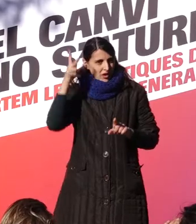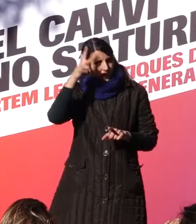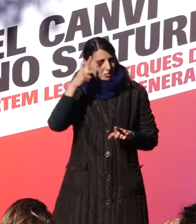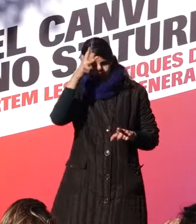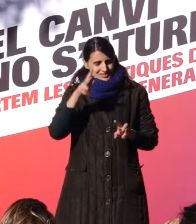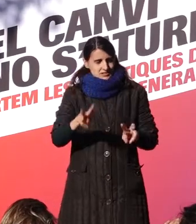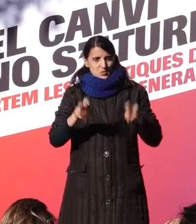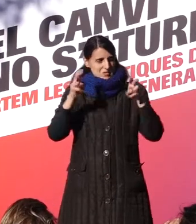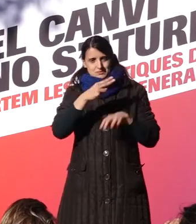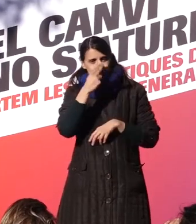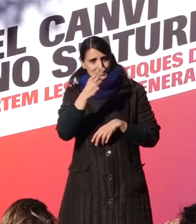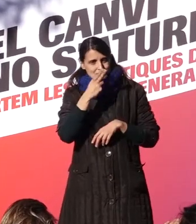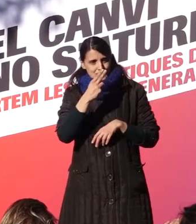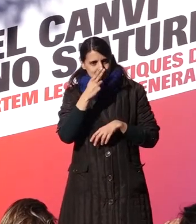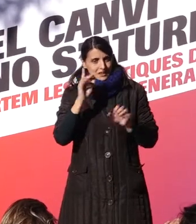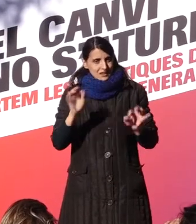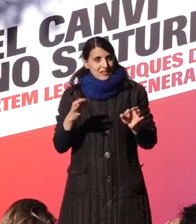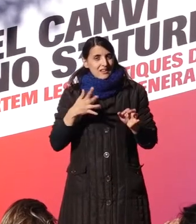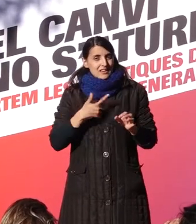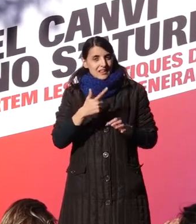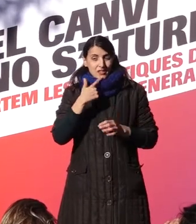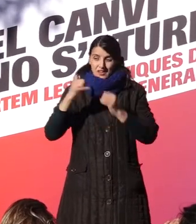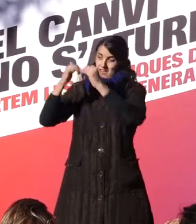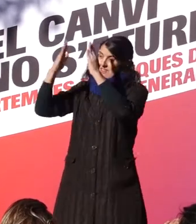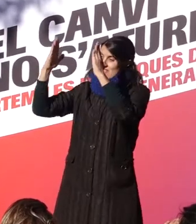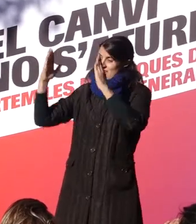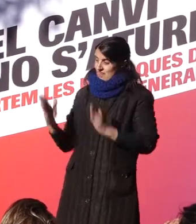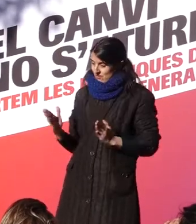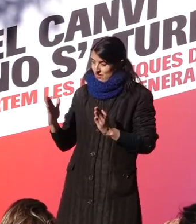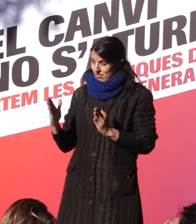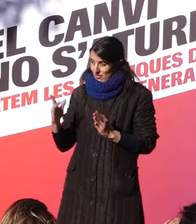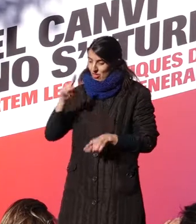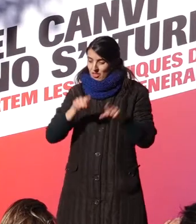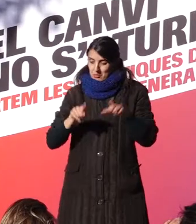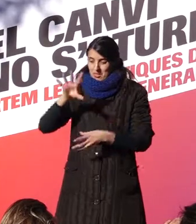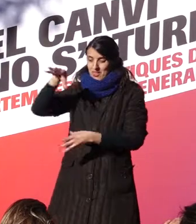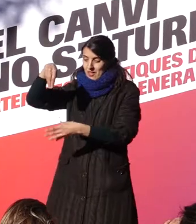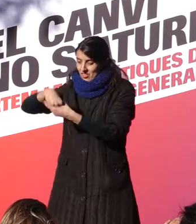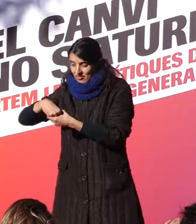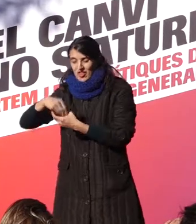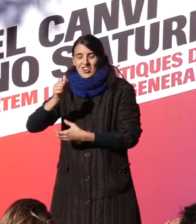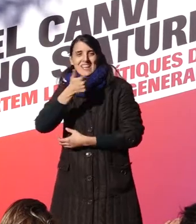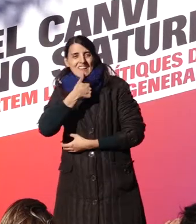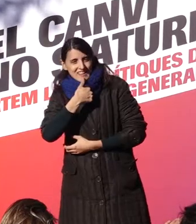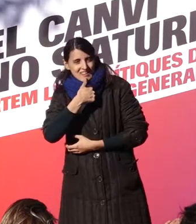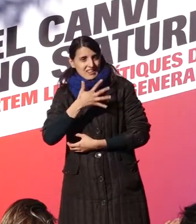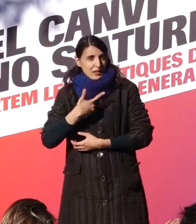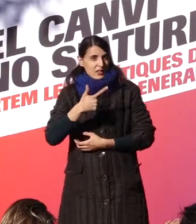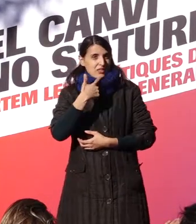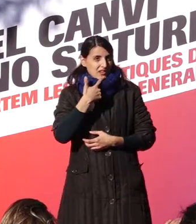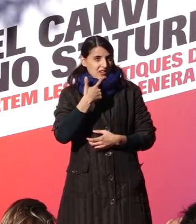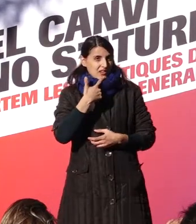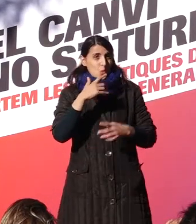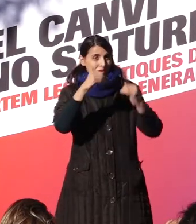interesante y es que la naturaleza de un edificio lo da el contenido en el continente por tanto si tú metes en un edificio a